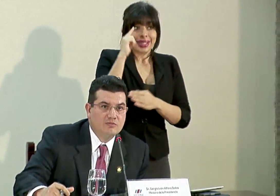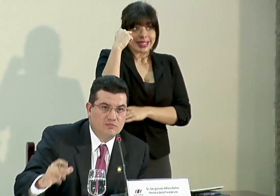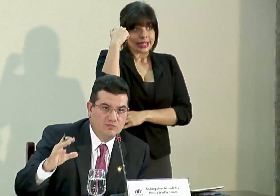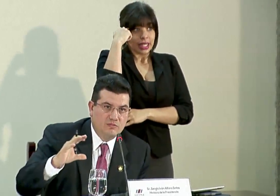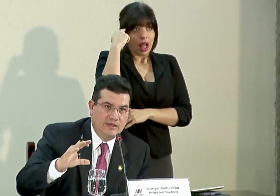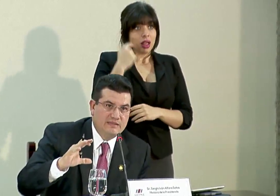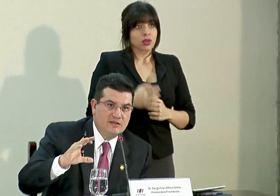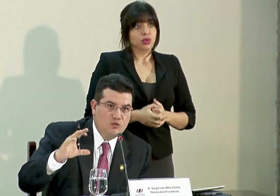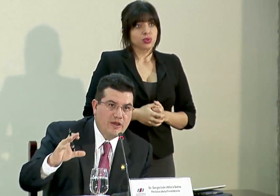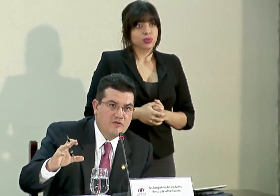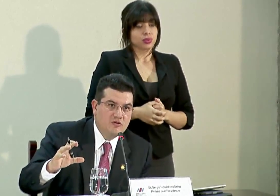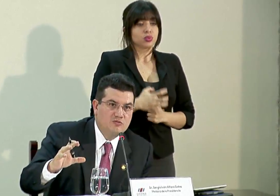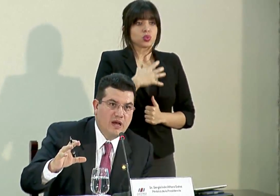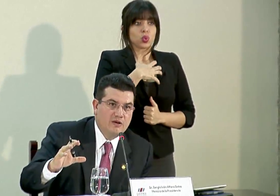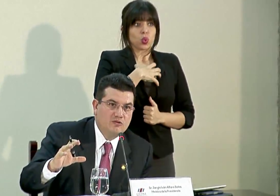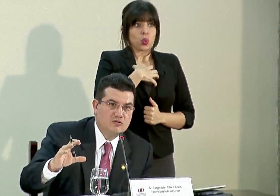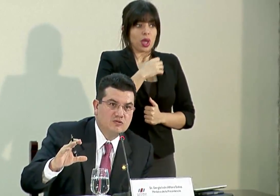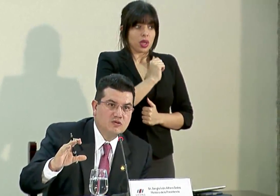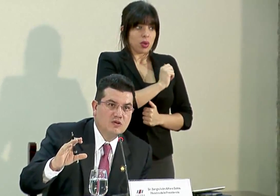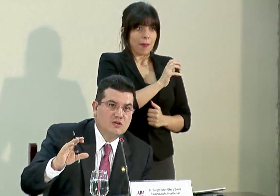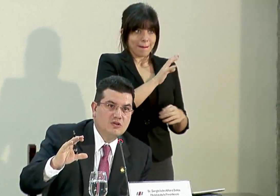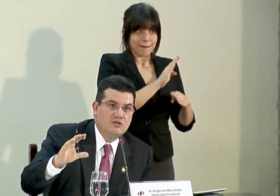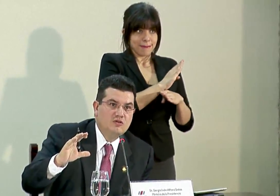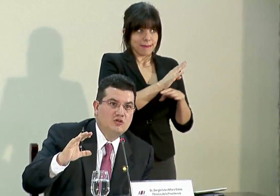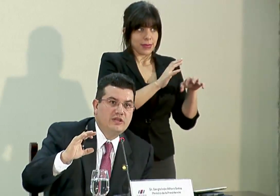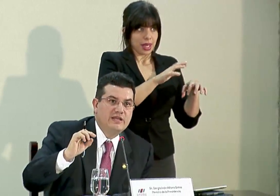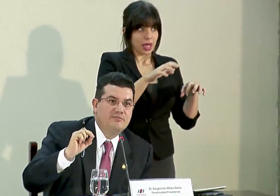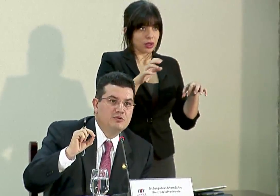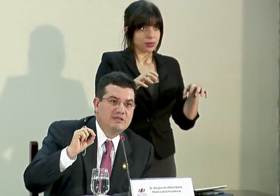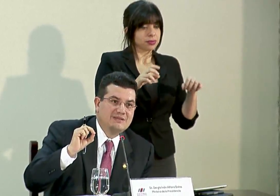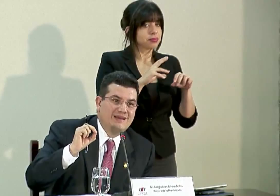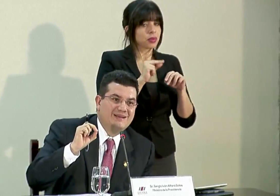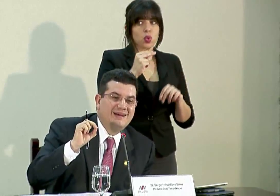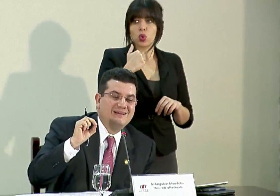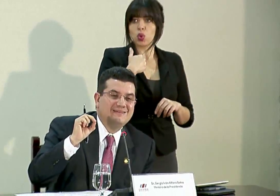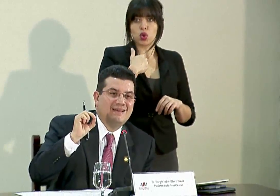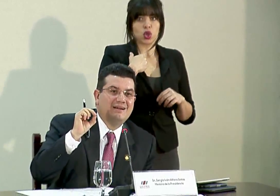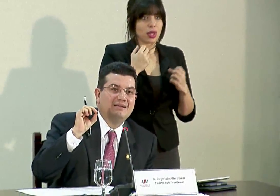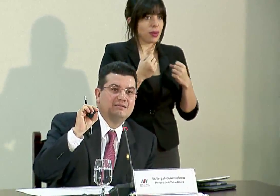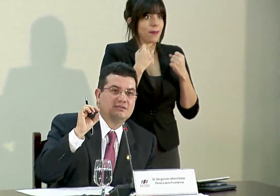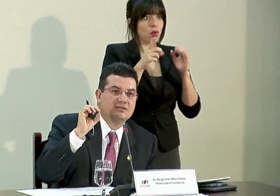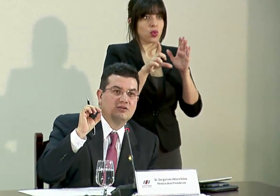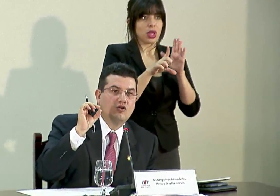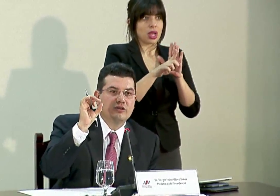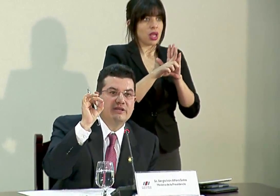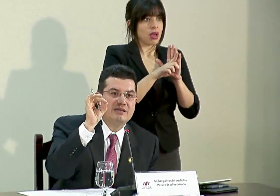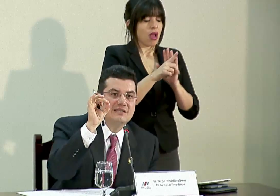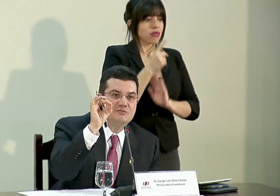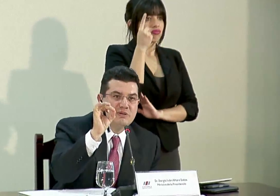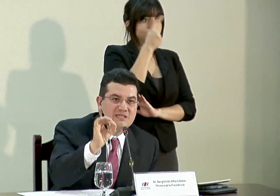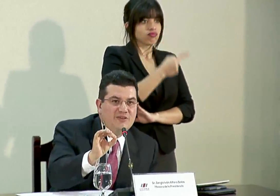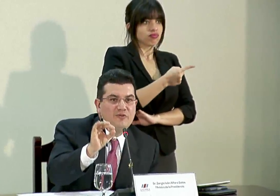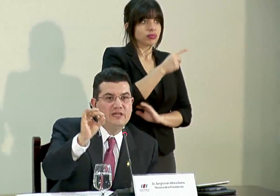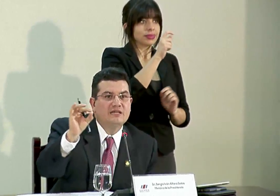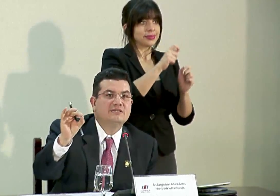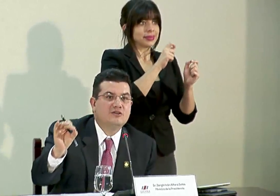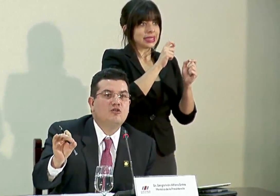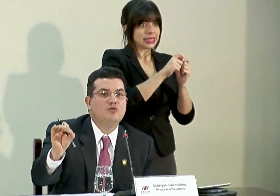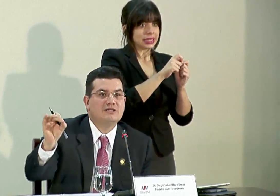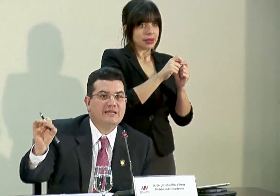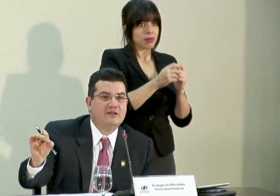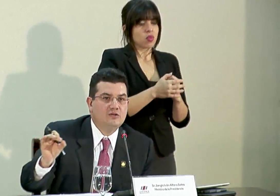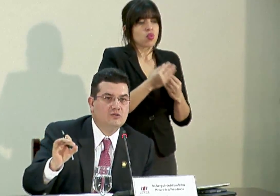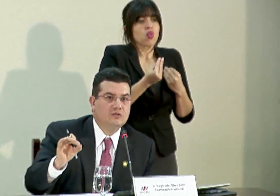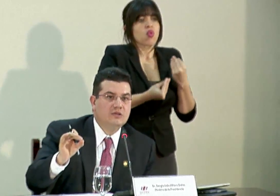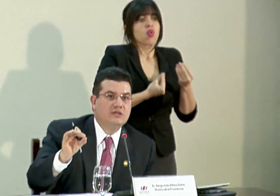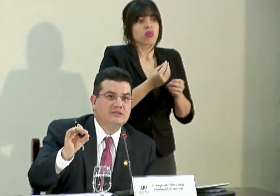es el dueño de los bancos no tiene potestades legales de darles órdenes específicas de